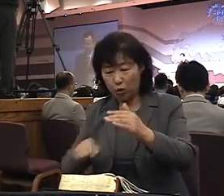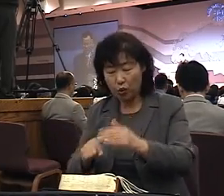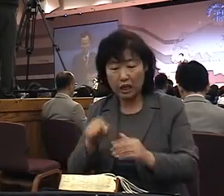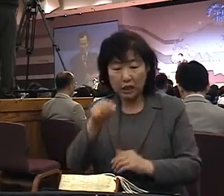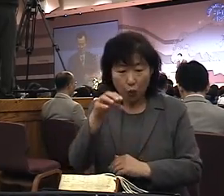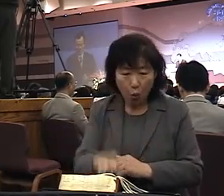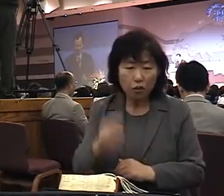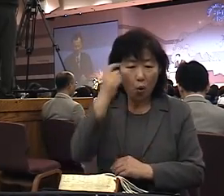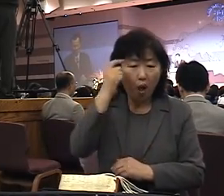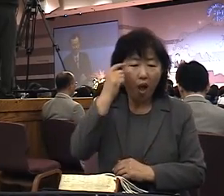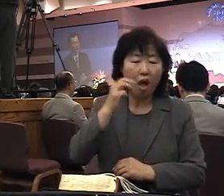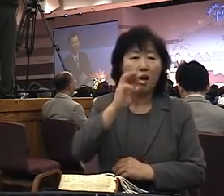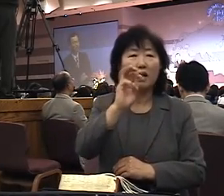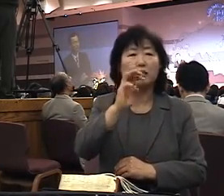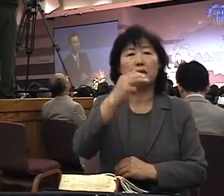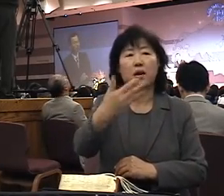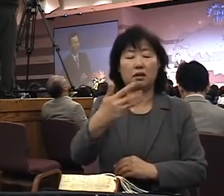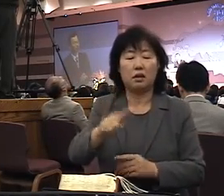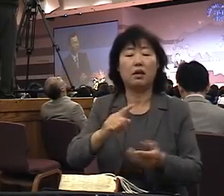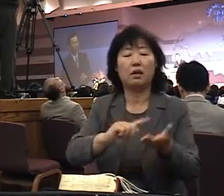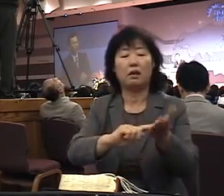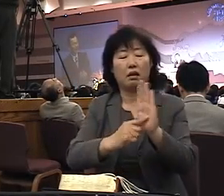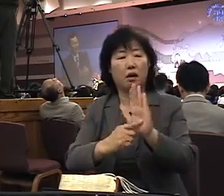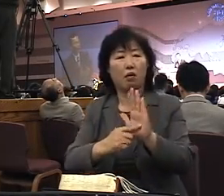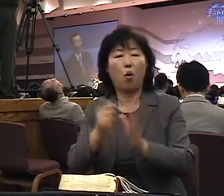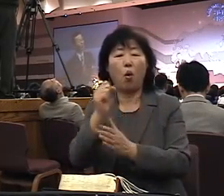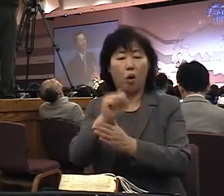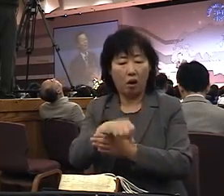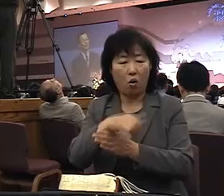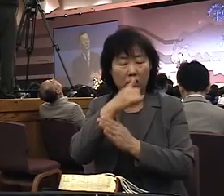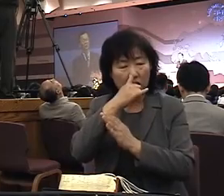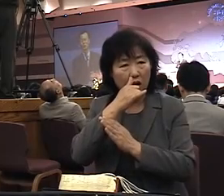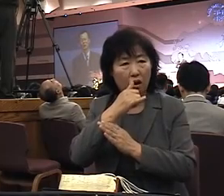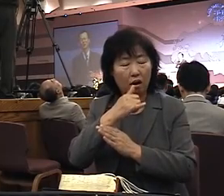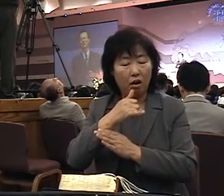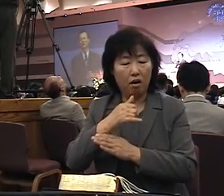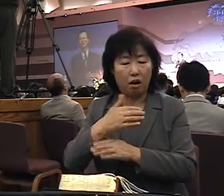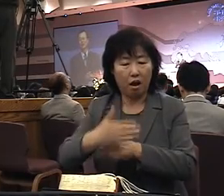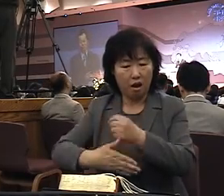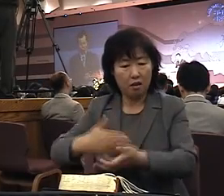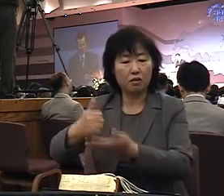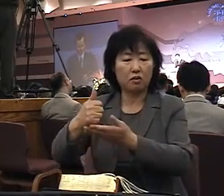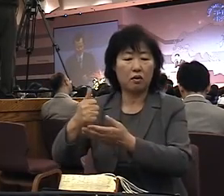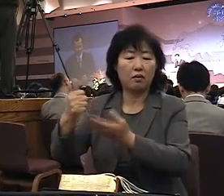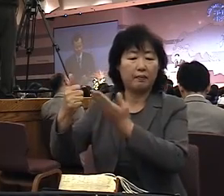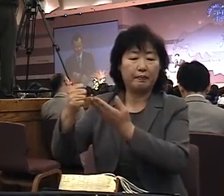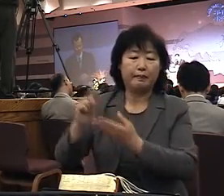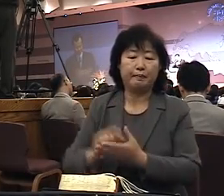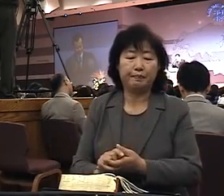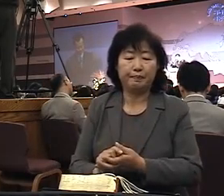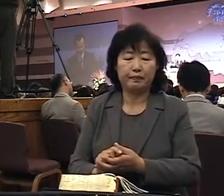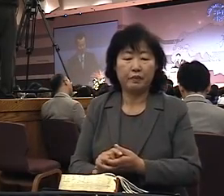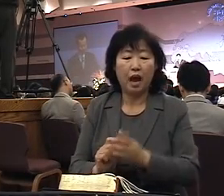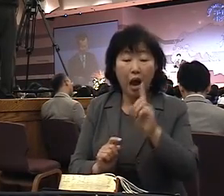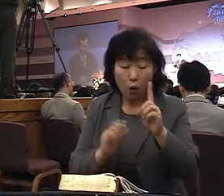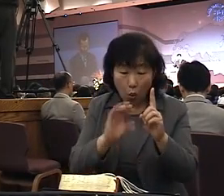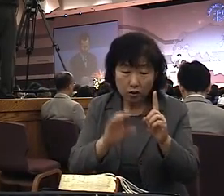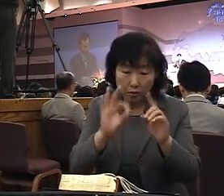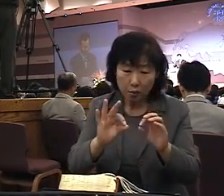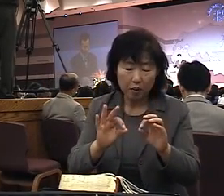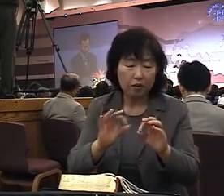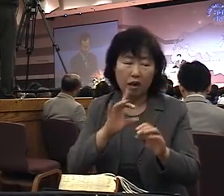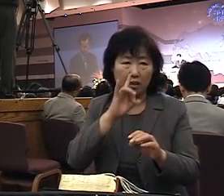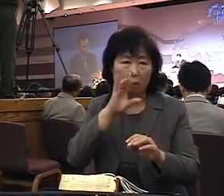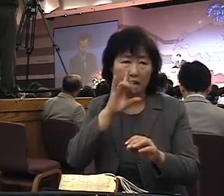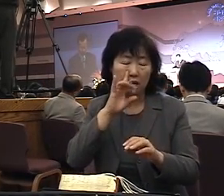장소에 허락하시는 것입니까? 한 군데만 봐서는 전체적인 그림이 안 보입니다. 성경 전체를 봐야